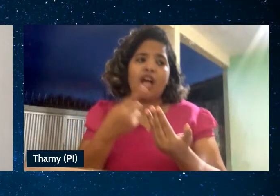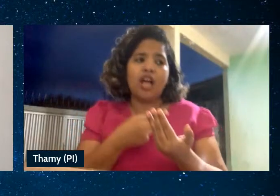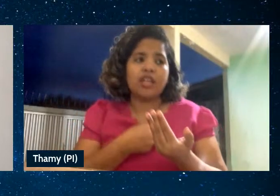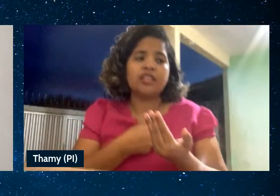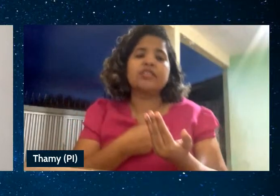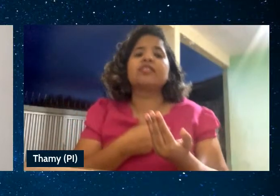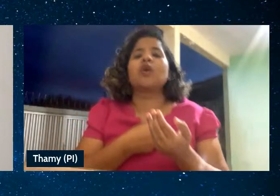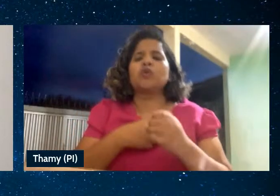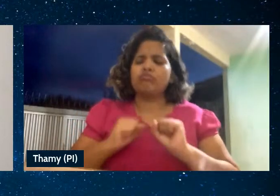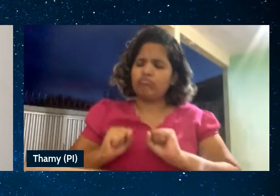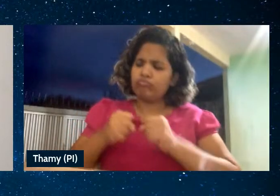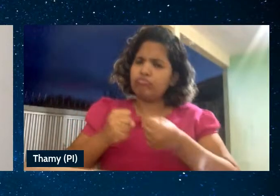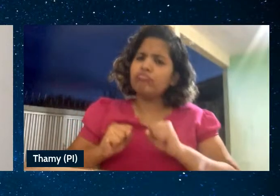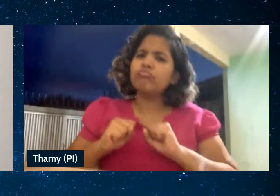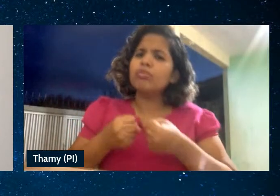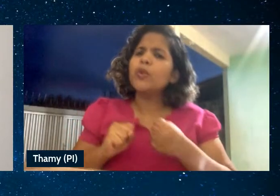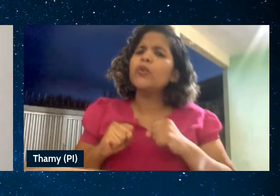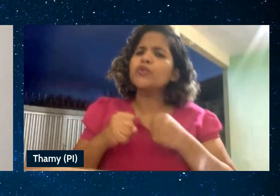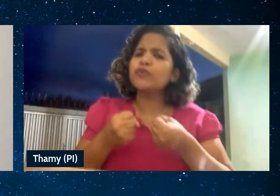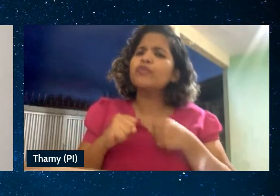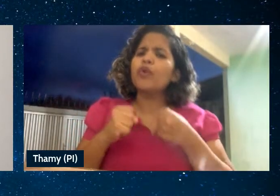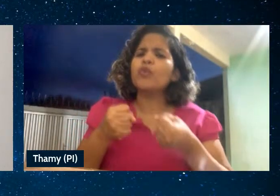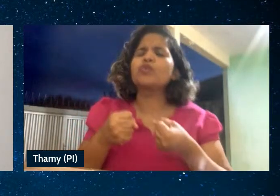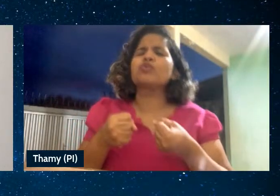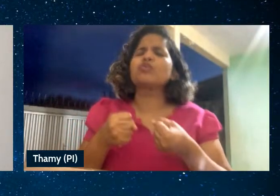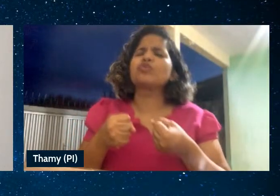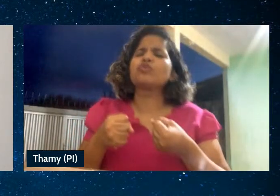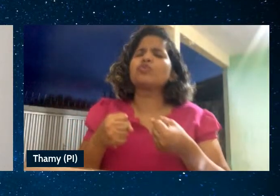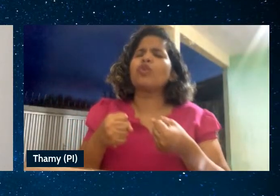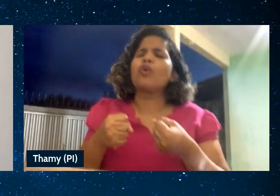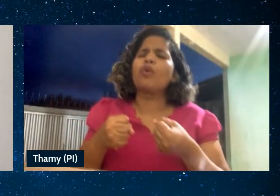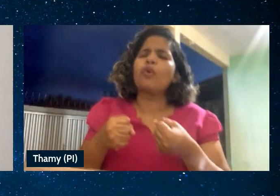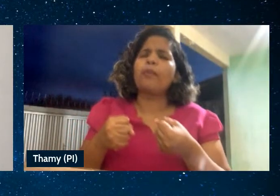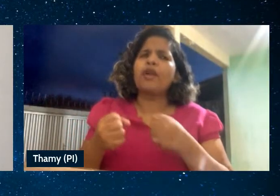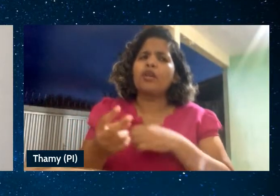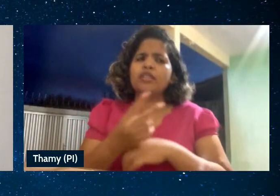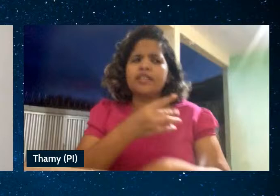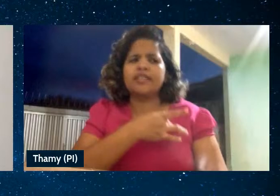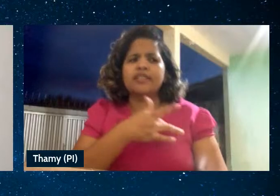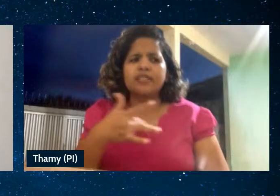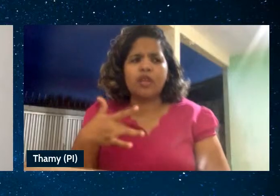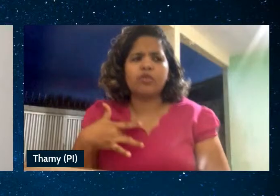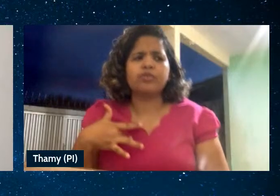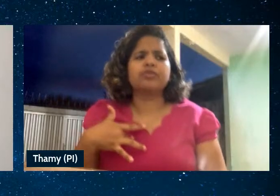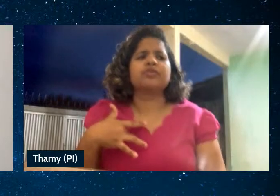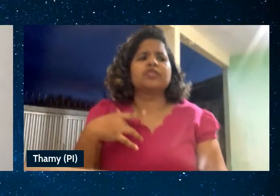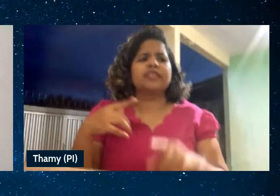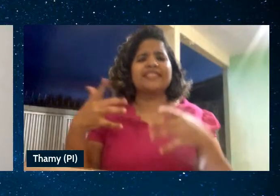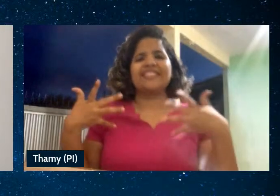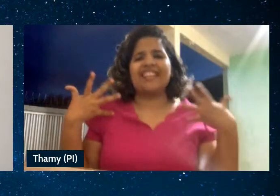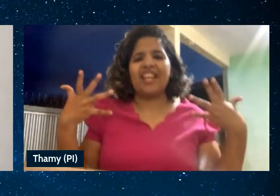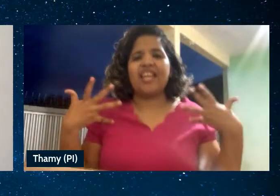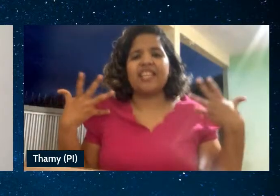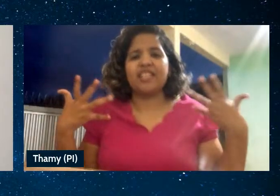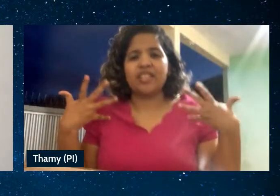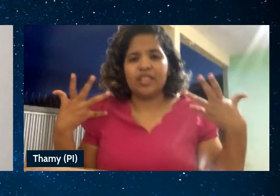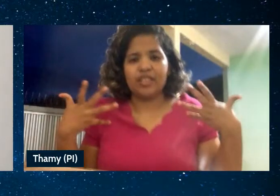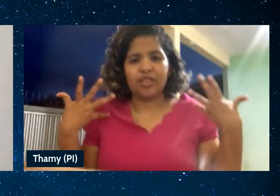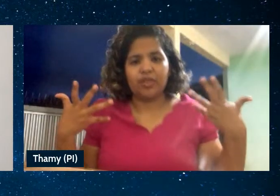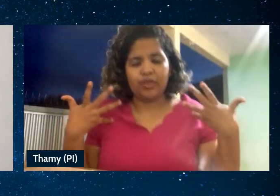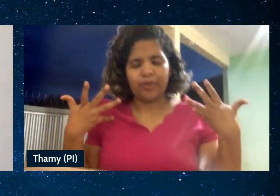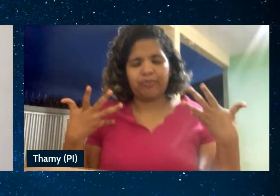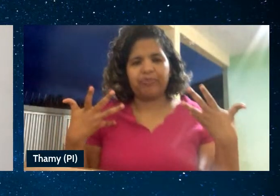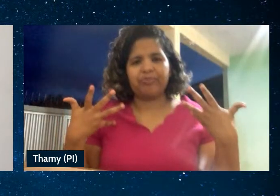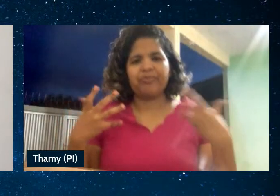esforço que fazemos para manter a saúde e cuidar dela cuidar da Alegria das virtudes que somos